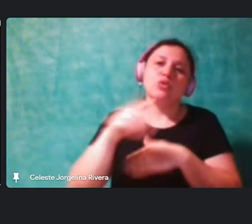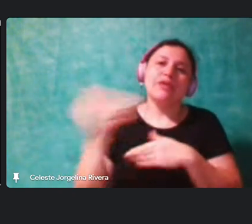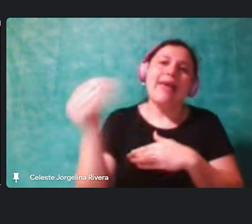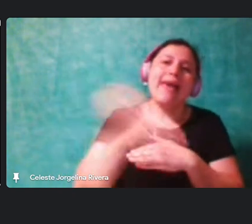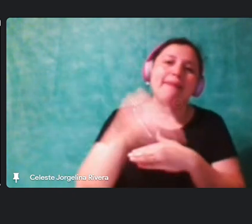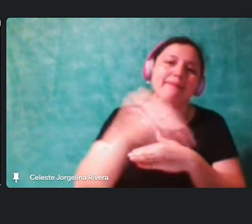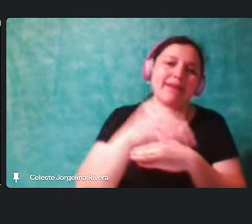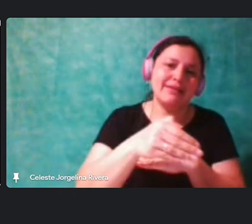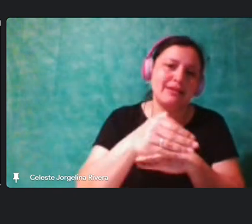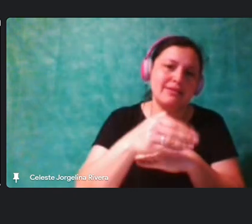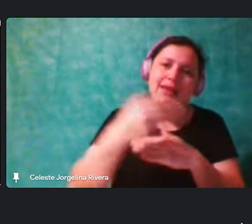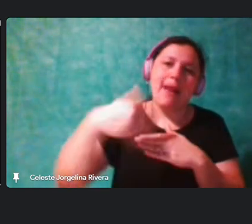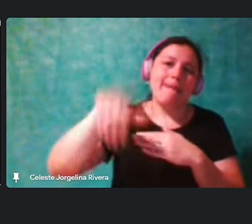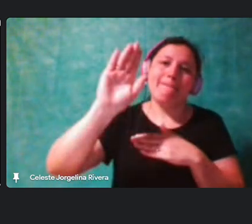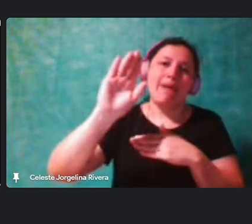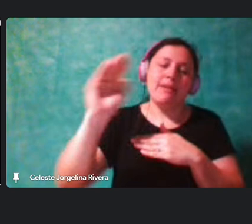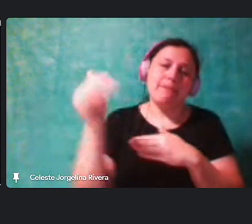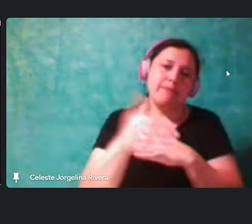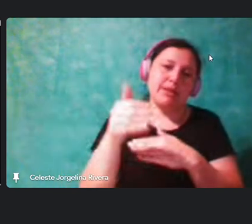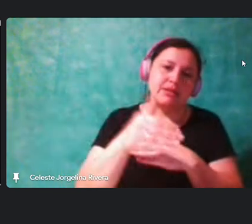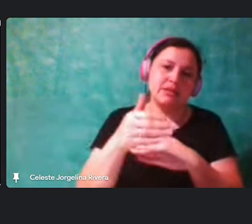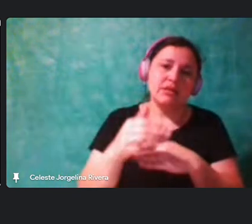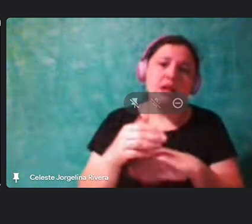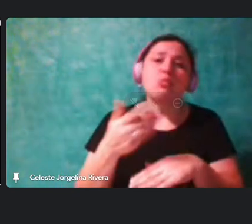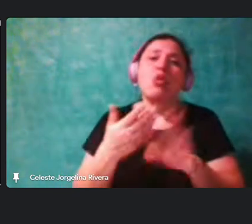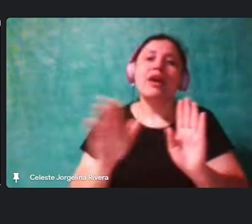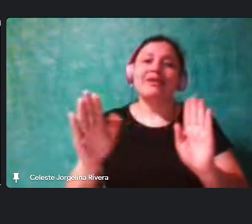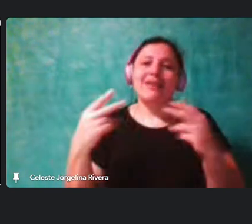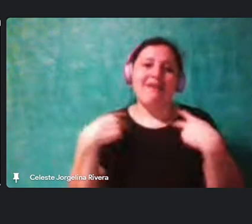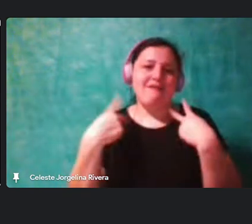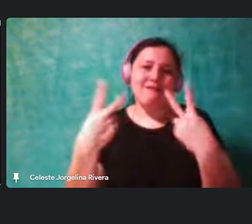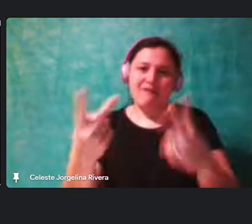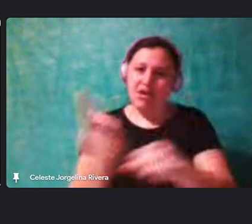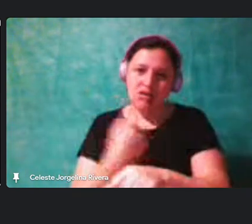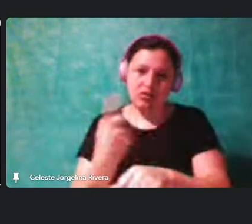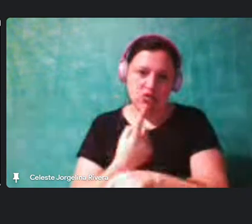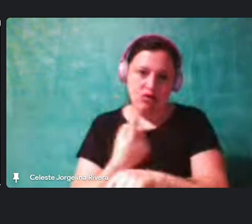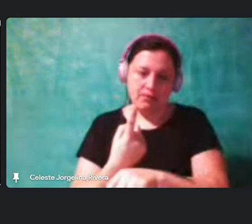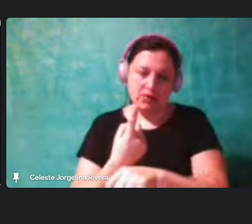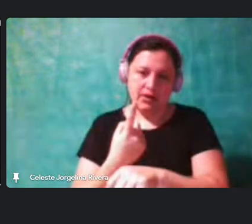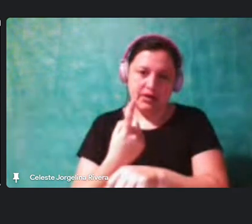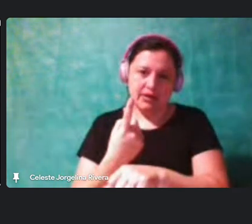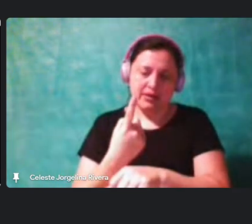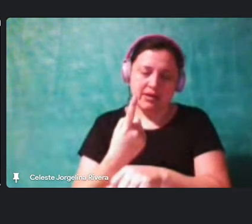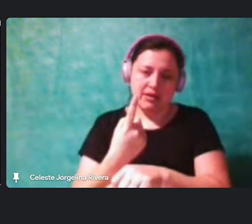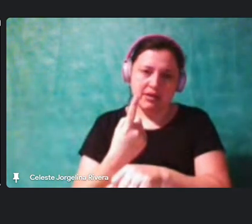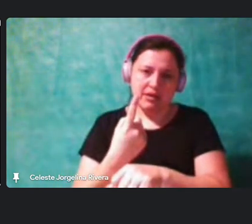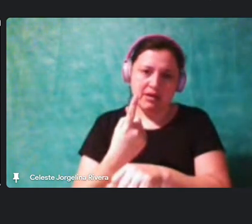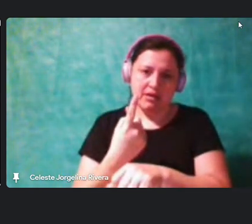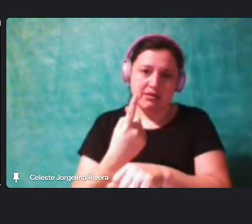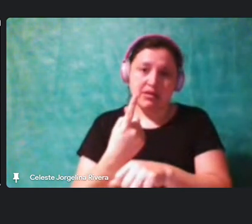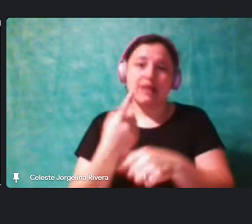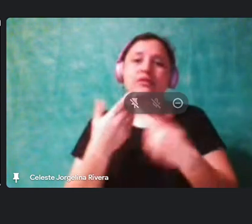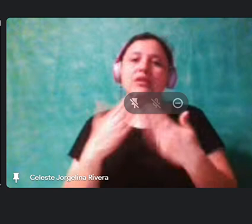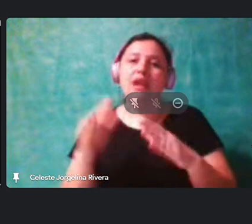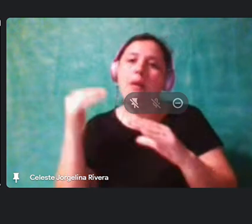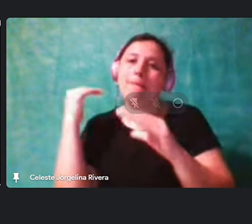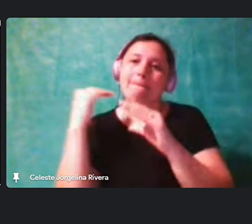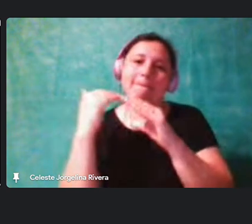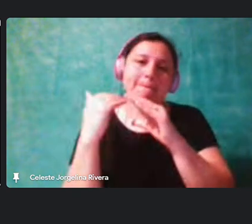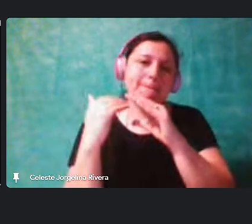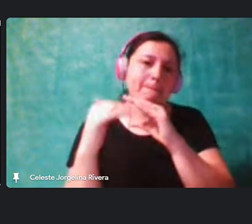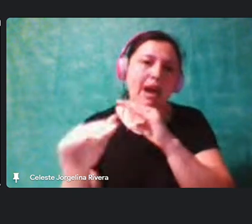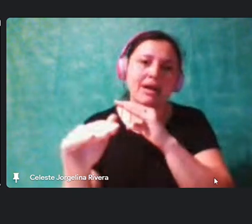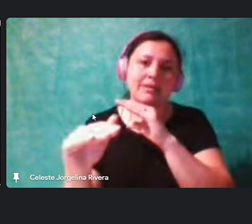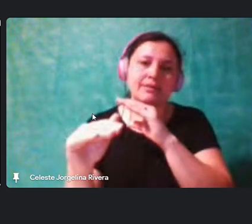puedan viajar o eso, mandan una nota diciendo, o sea, ya acordamos de tal carrera por tal motivo, se